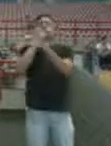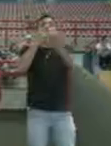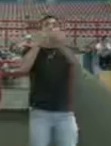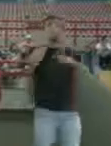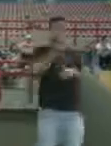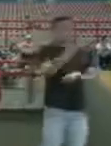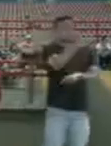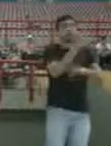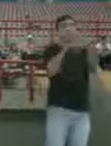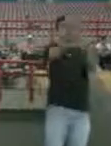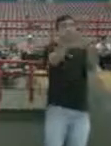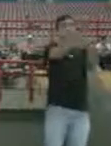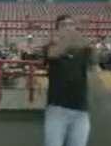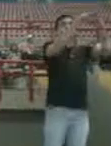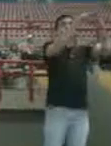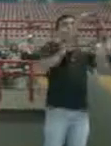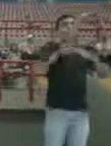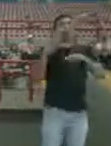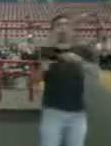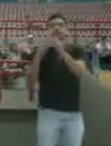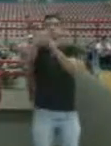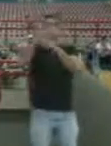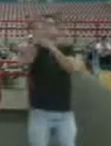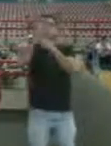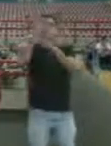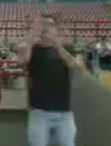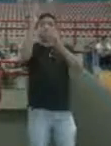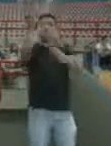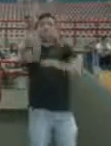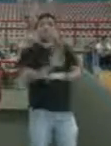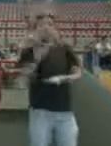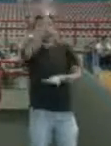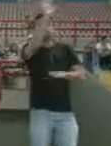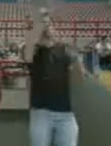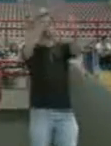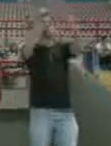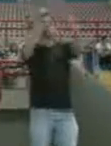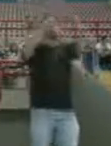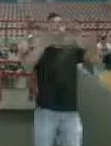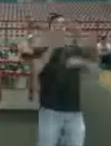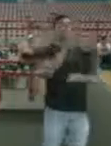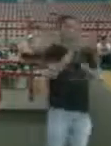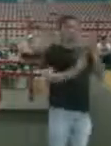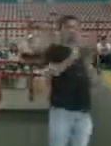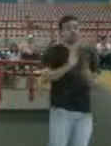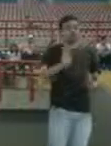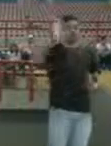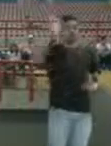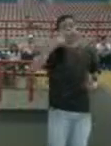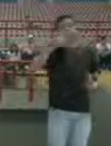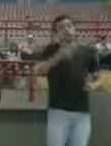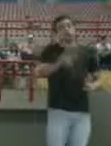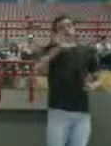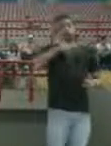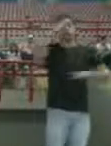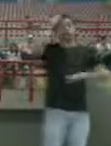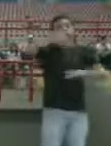combustíveis, porque o que nós refinamos não é suficiente para a demanda do país. A promessa da Petrobras para os próximos anos é